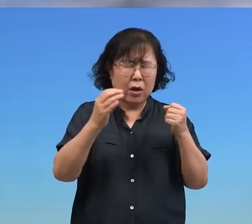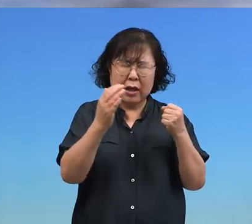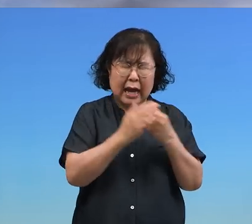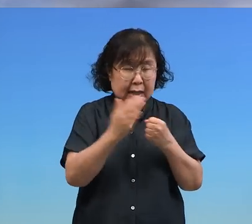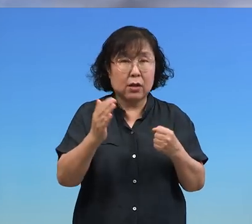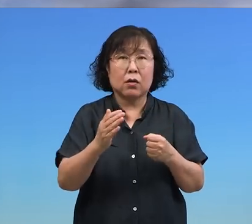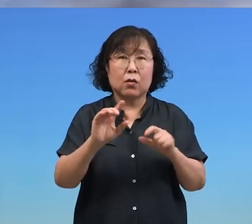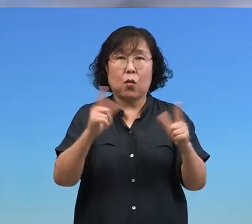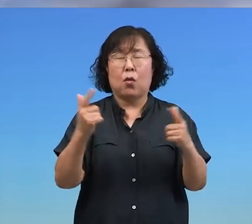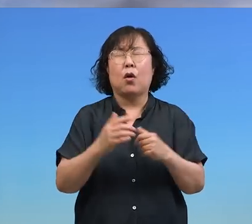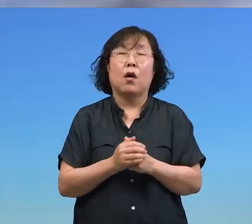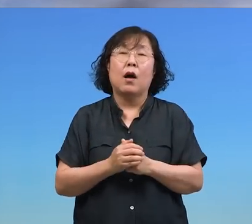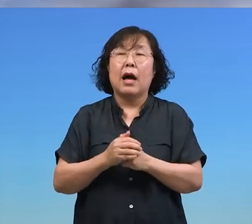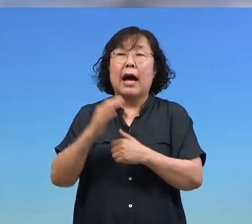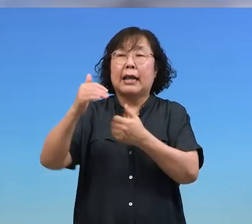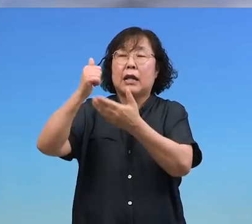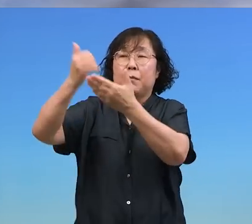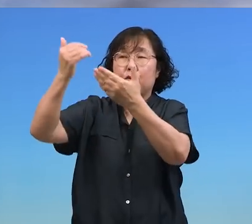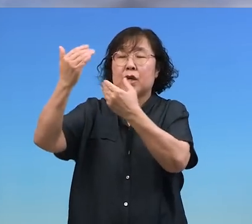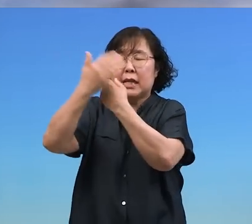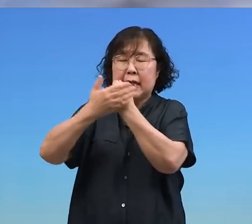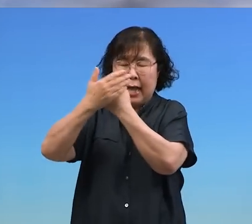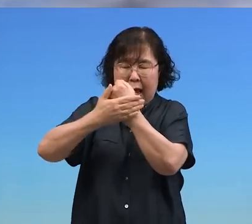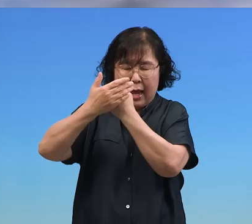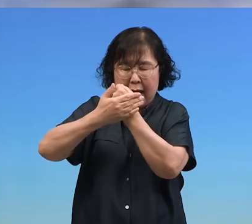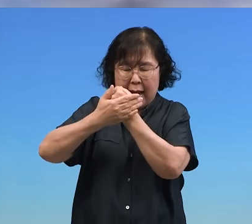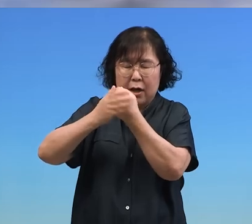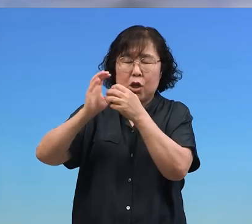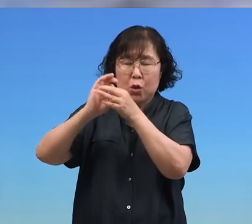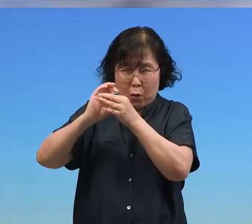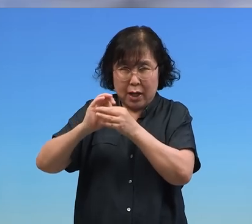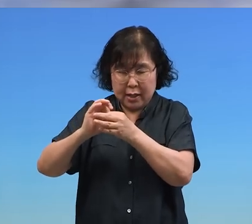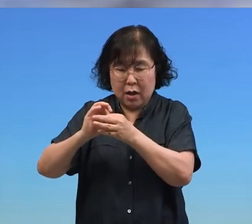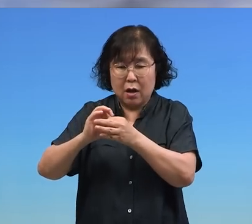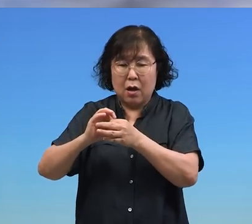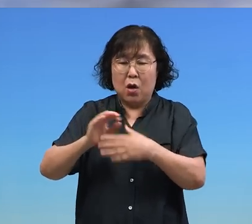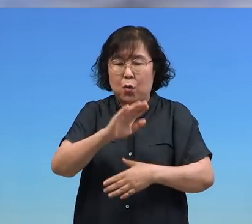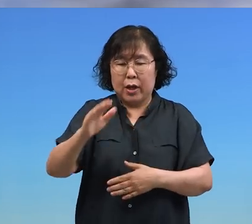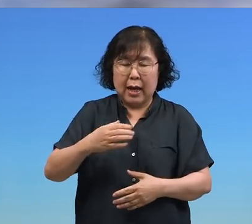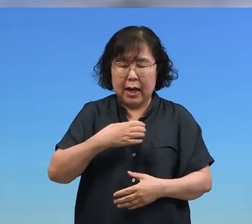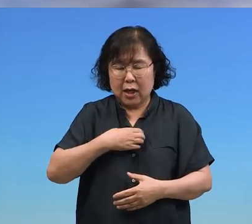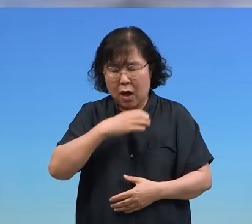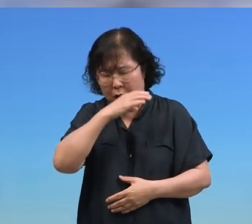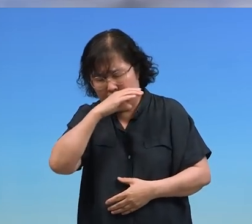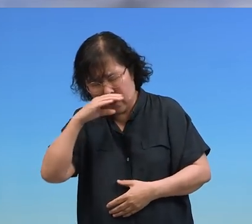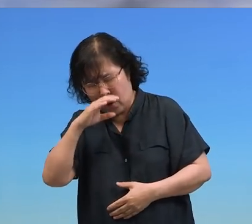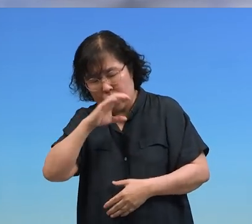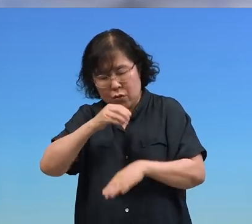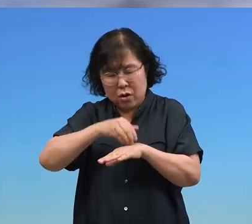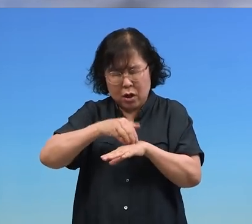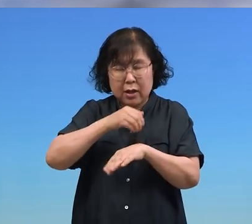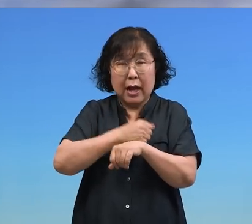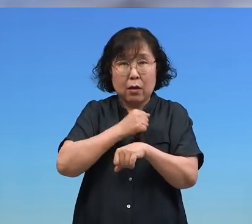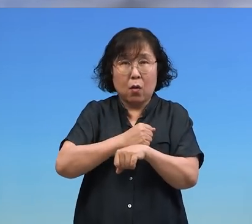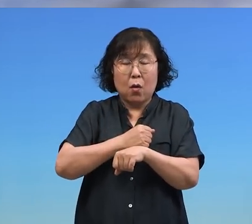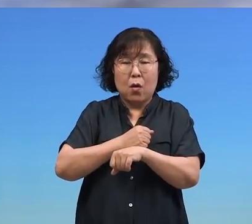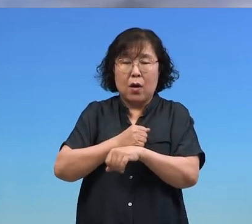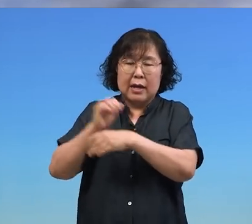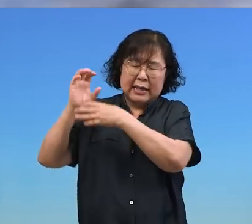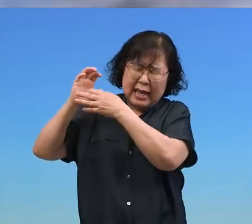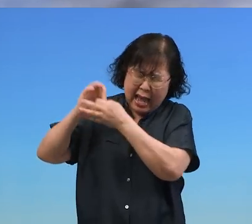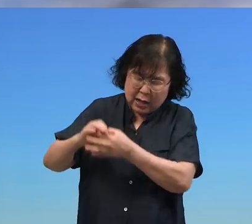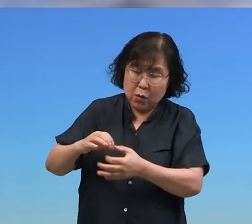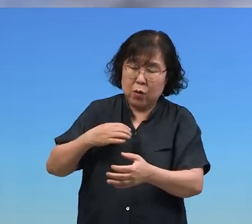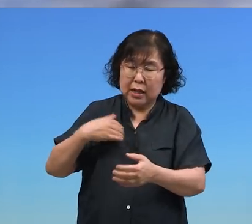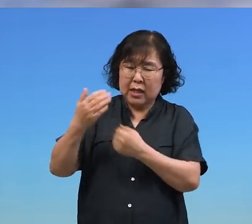주님이 주시는 은혜입니다 하나님 은혜를 누리기 위하여 경건 훈련에 힘쓰기를 원합니다 끊임없이 연애를